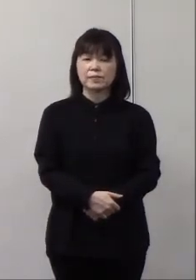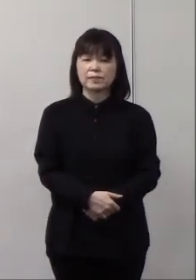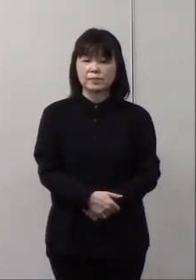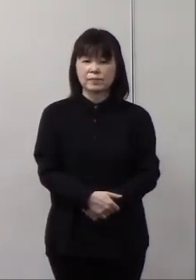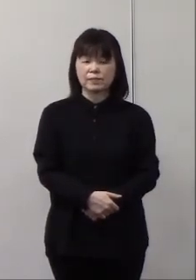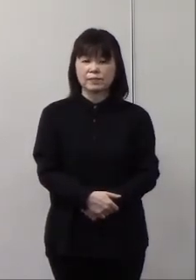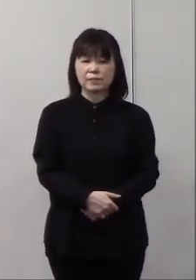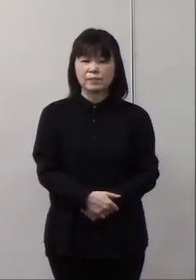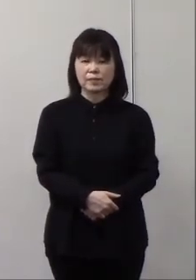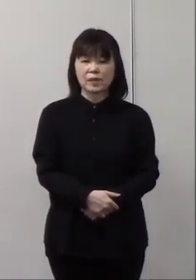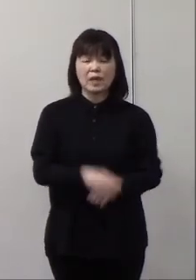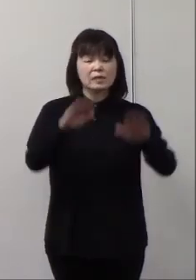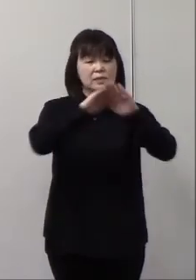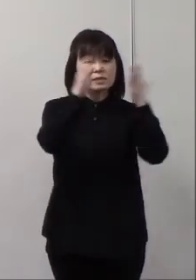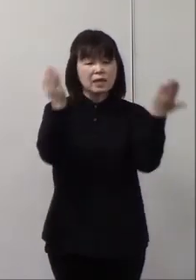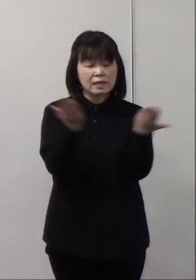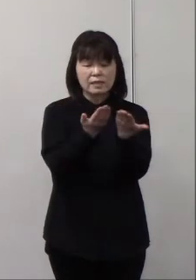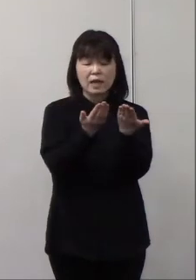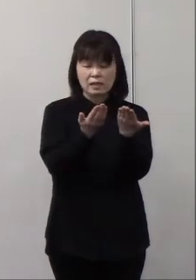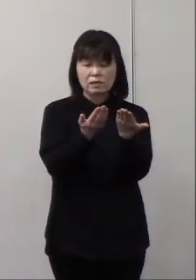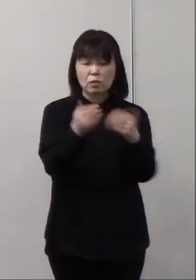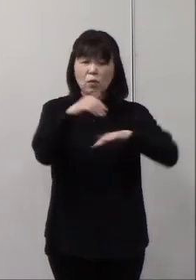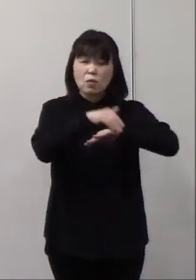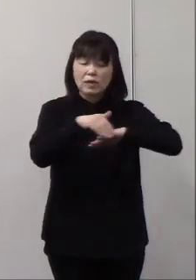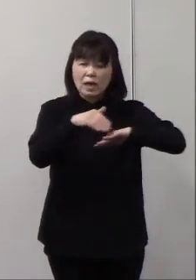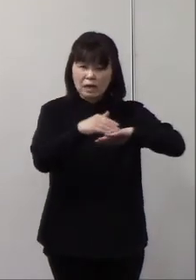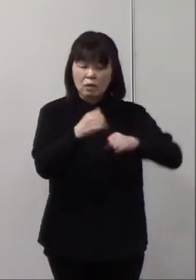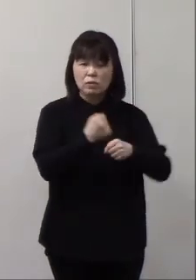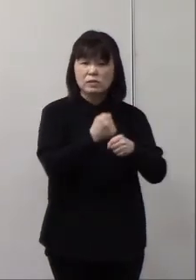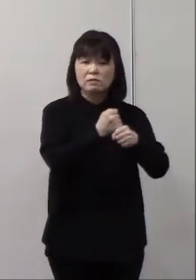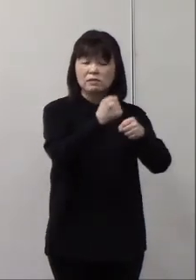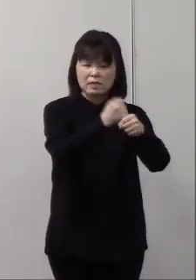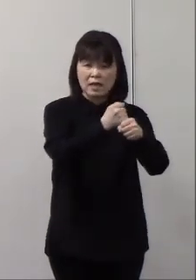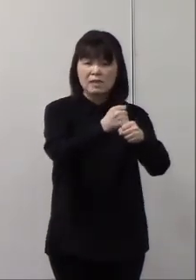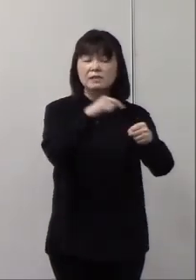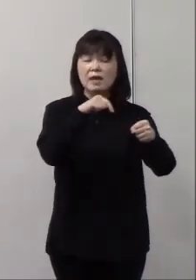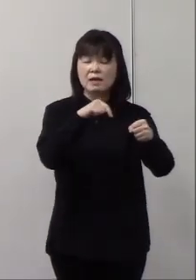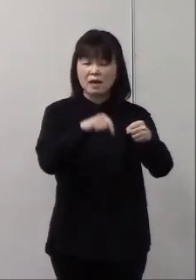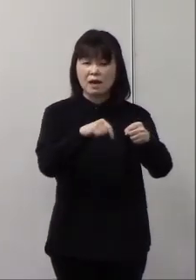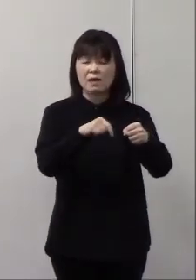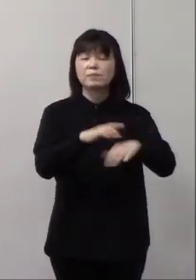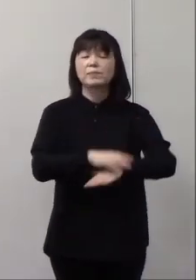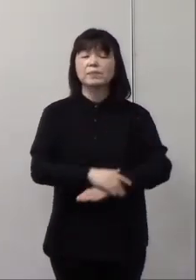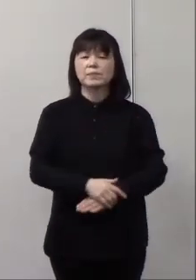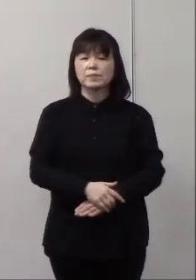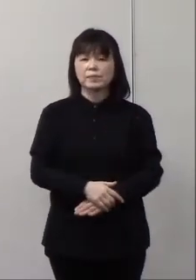全体計画策定をしながら確実に